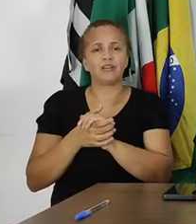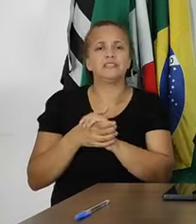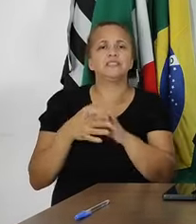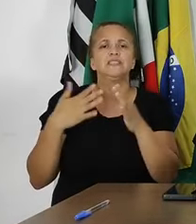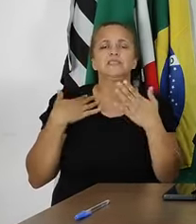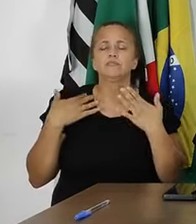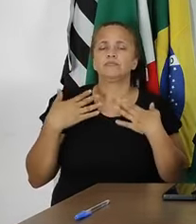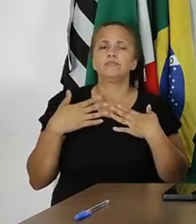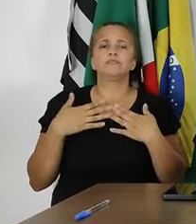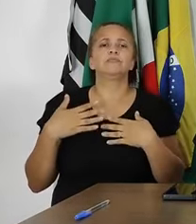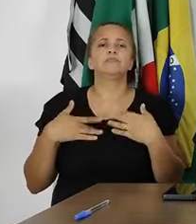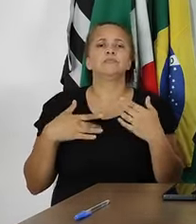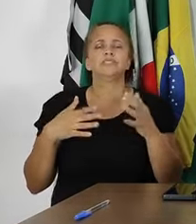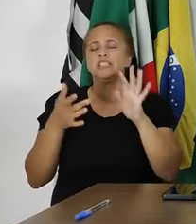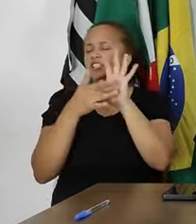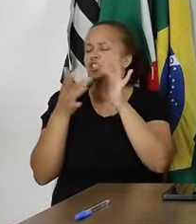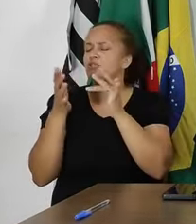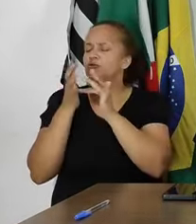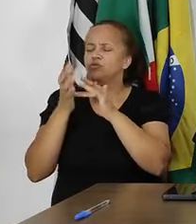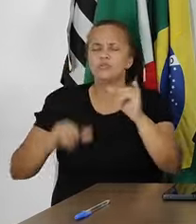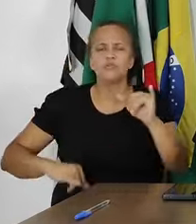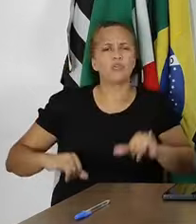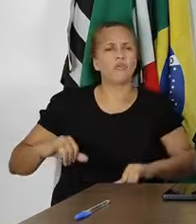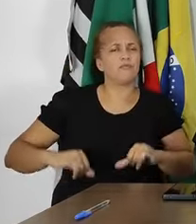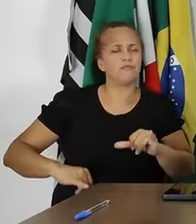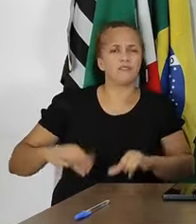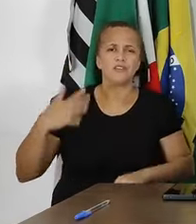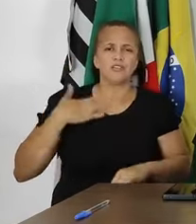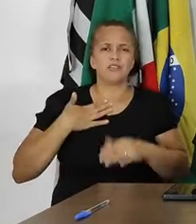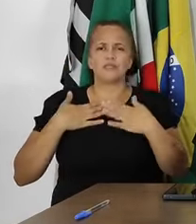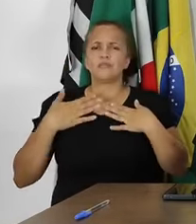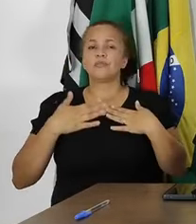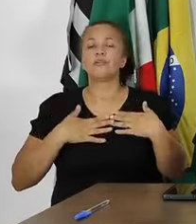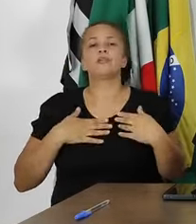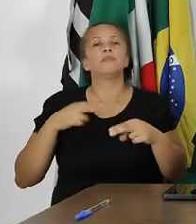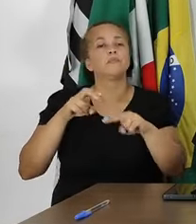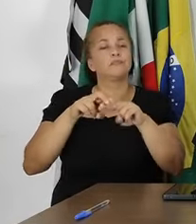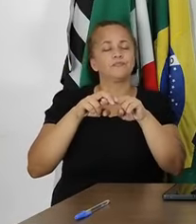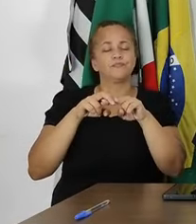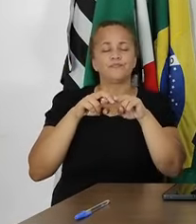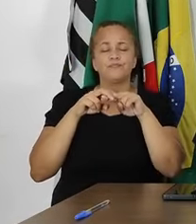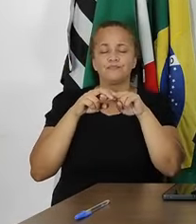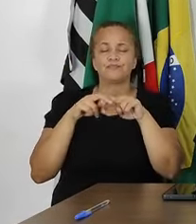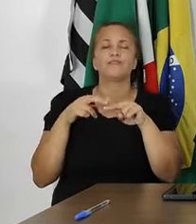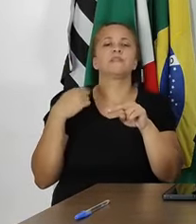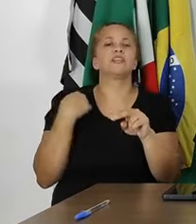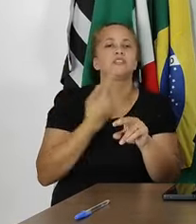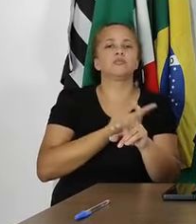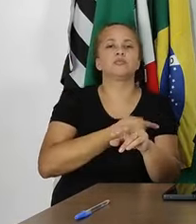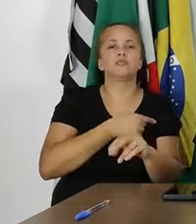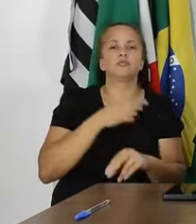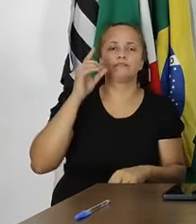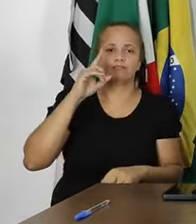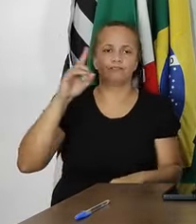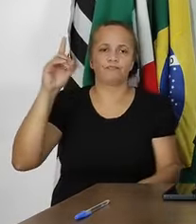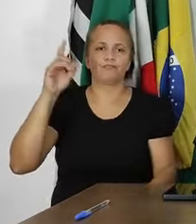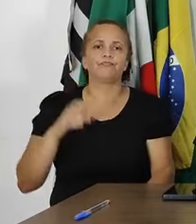por sacrifício vivo, santo e agradável a Deus, que é o nosso